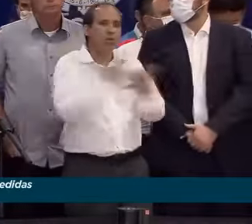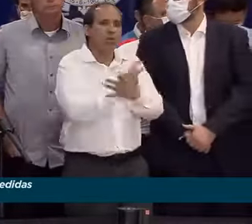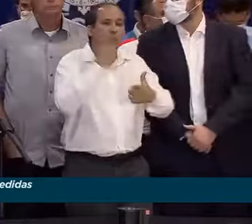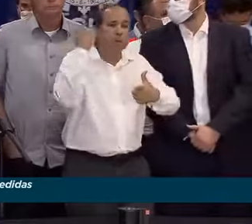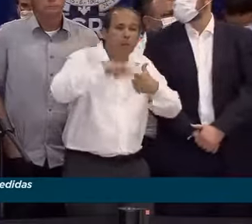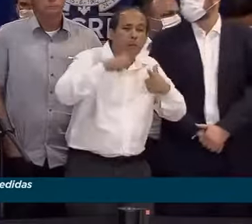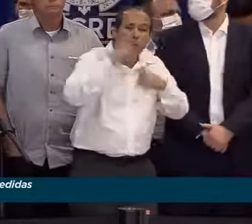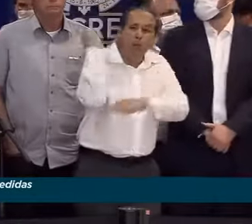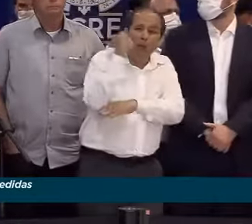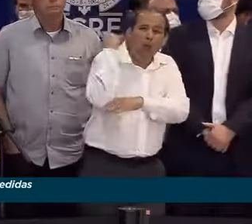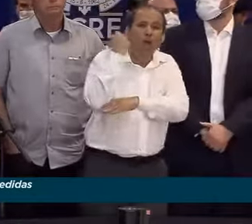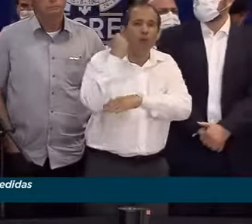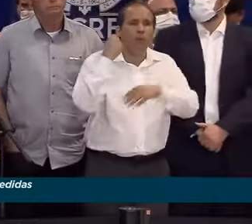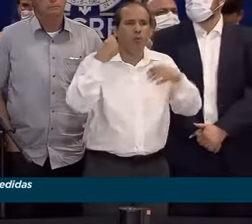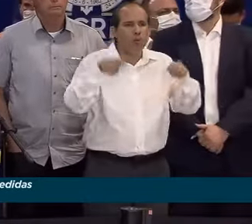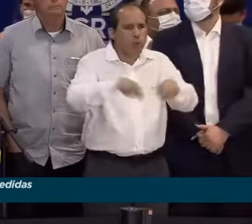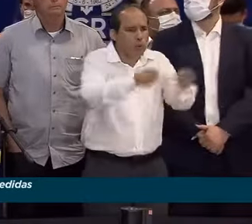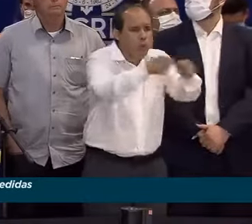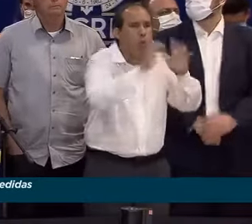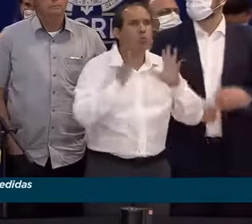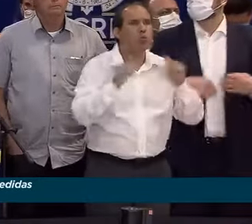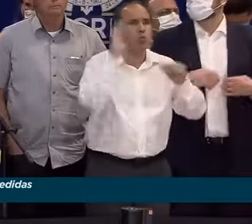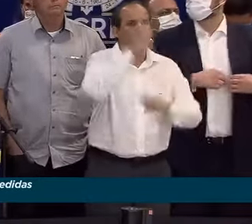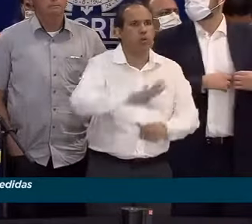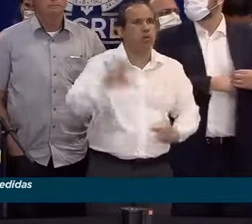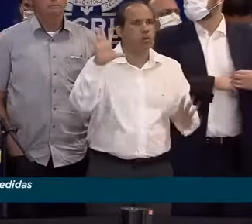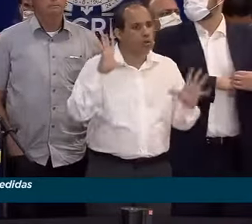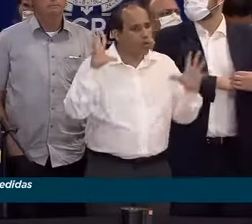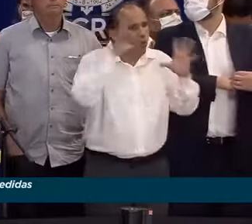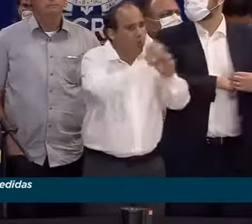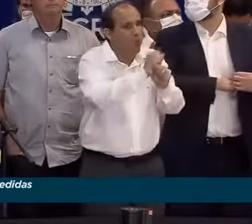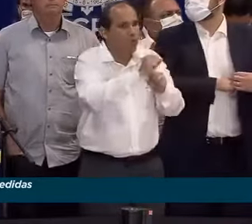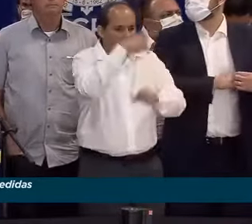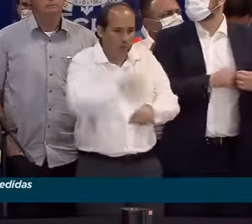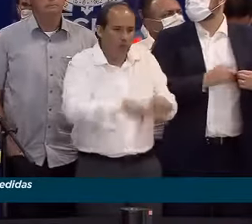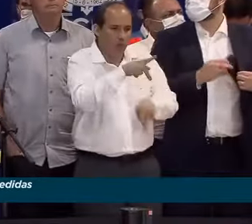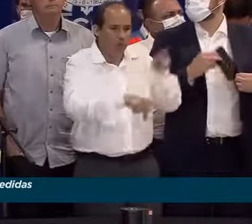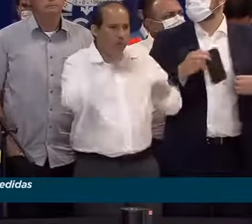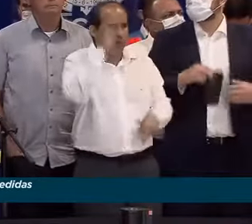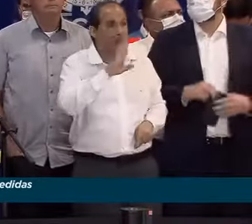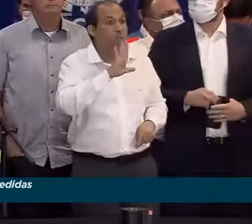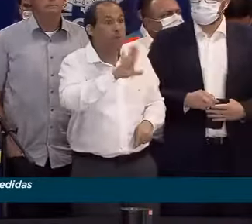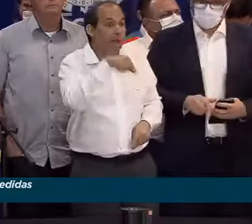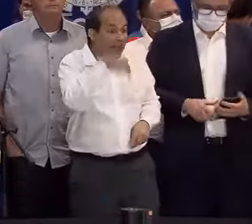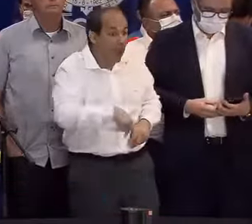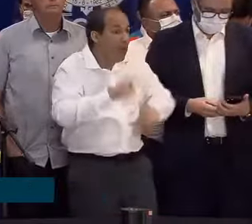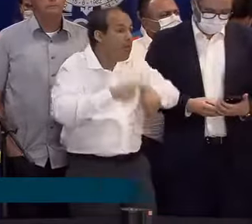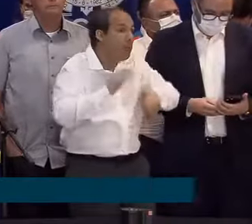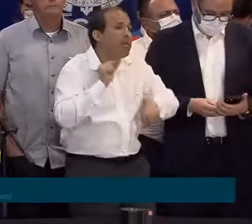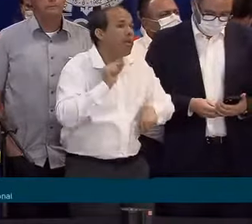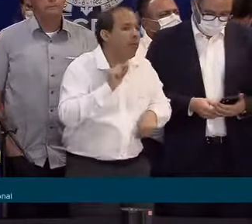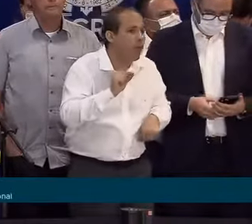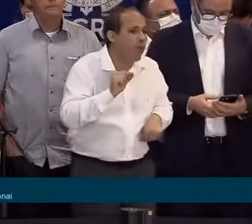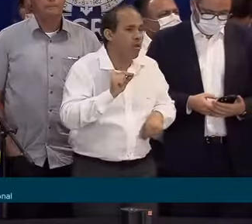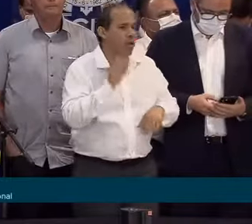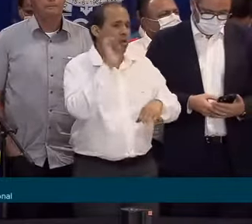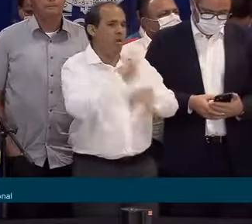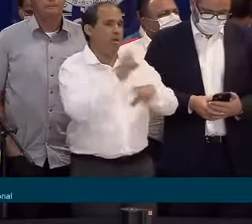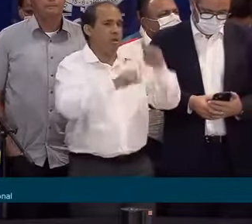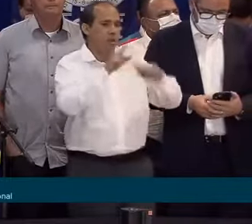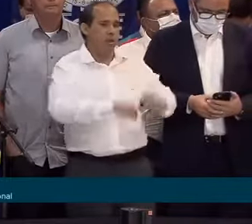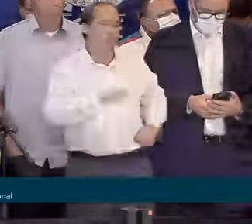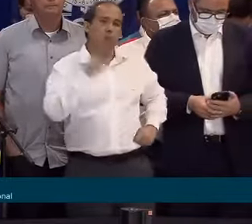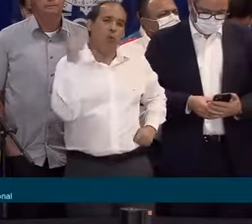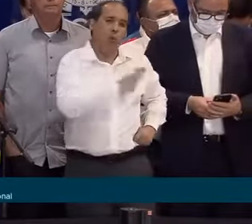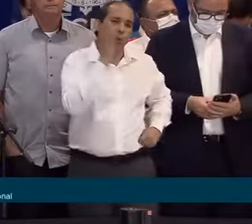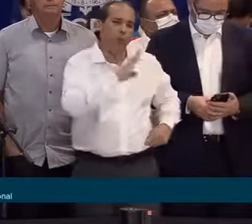todo o país. Então, estão disponibilizados para o conjunto da população brasileira, em especial o Acre, que está sofrendo o processo aqui de